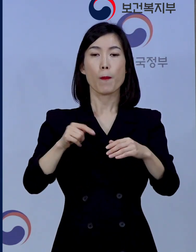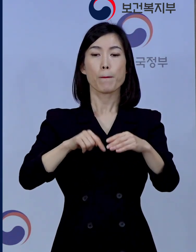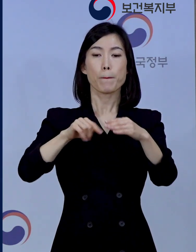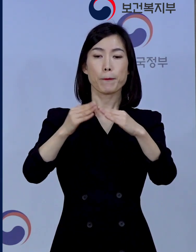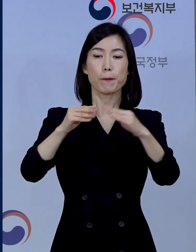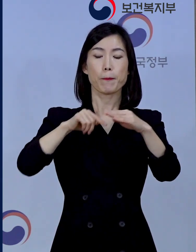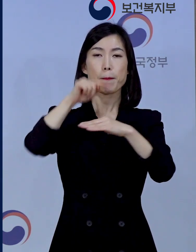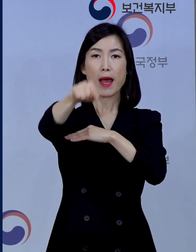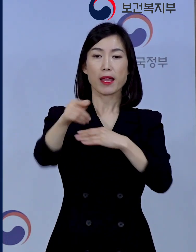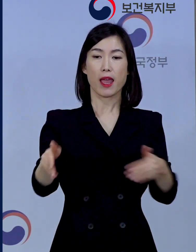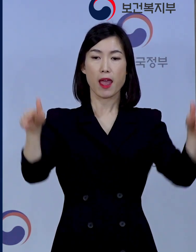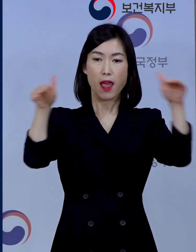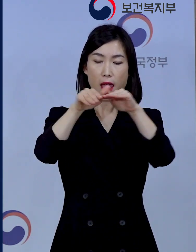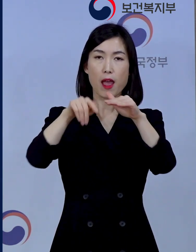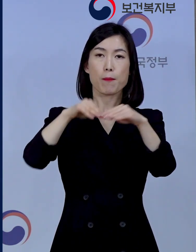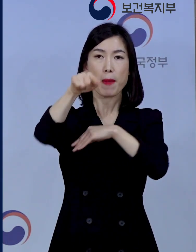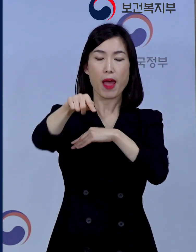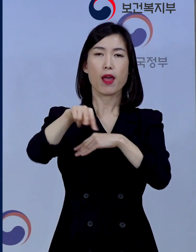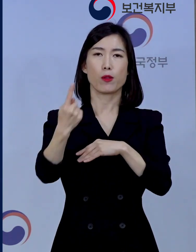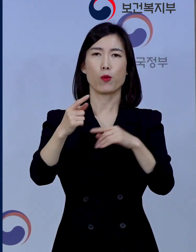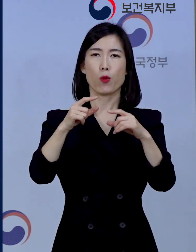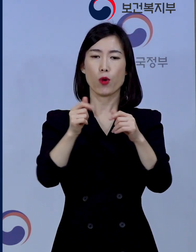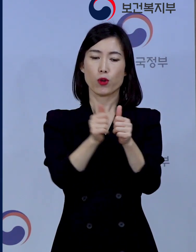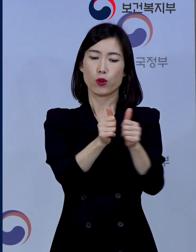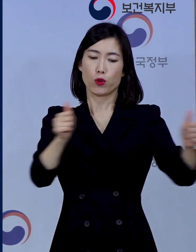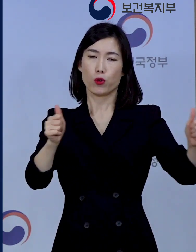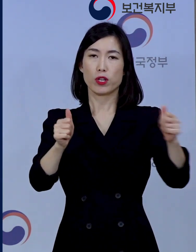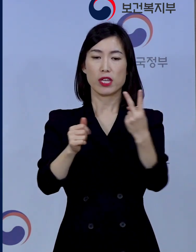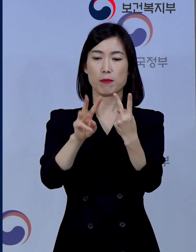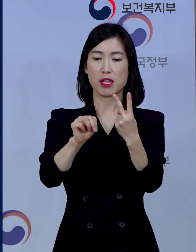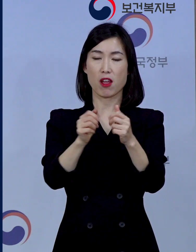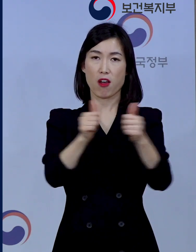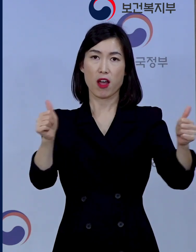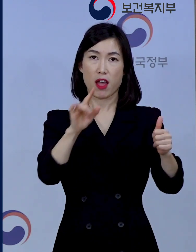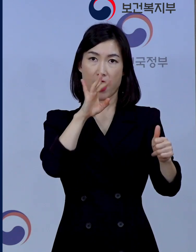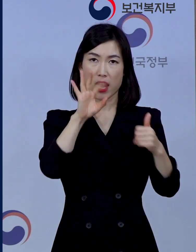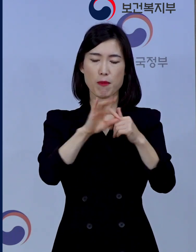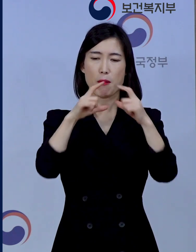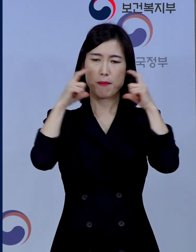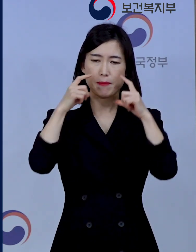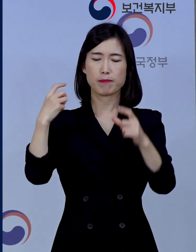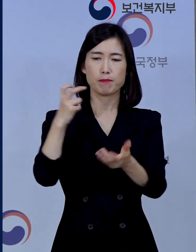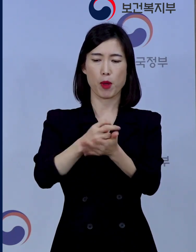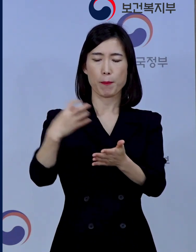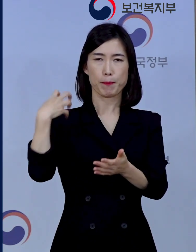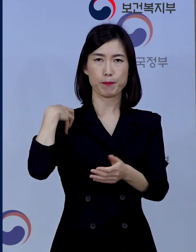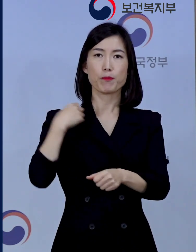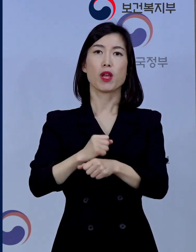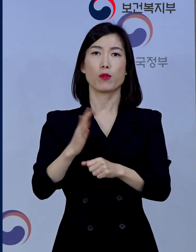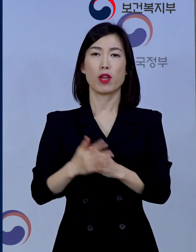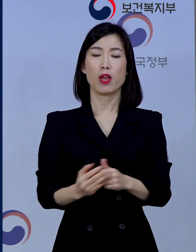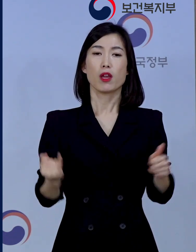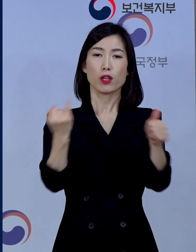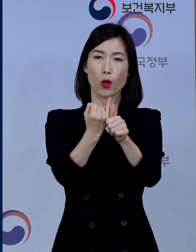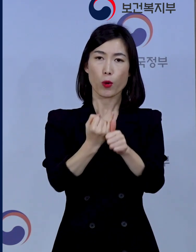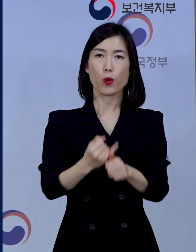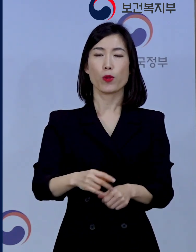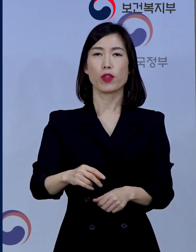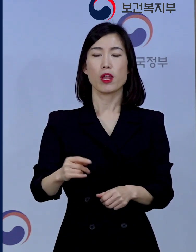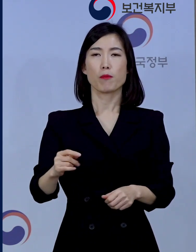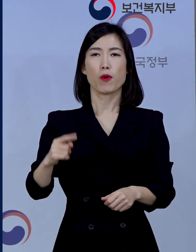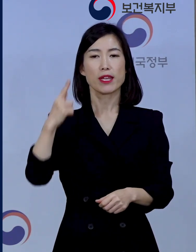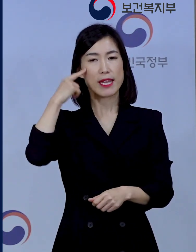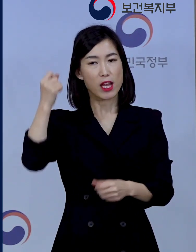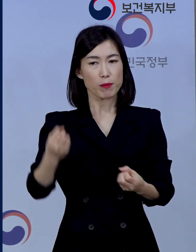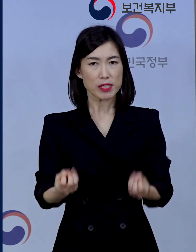않는 실외에서의 마스크 착용이 의무화됩니다. 결혼식, 기념식, 강연 등